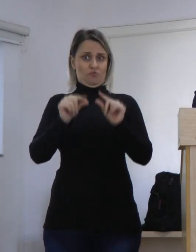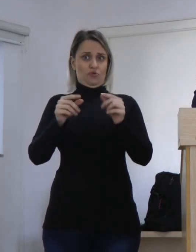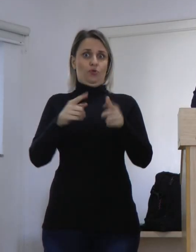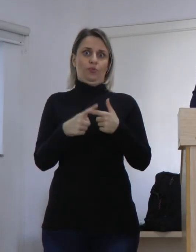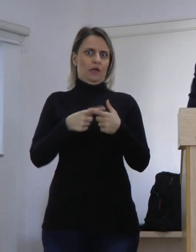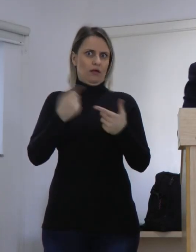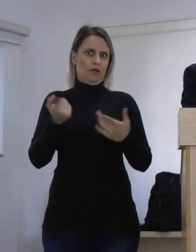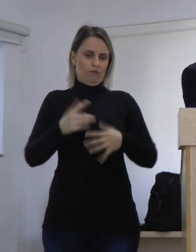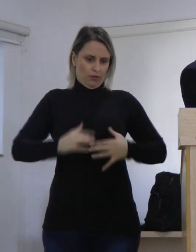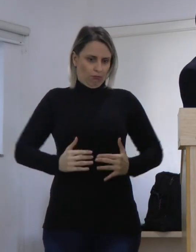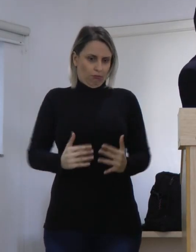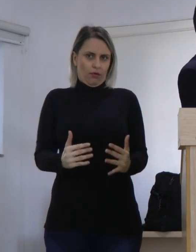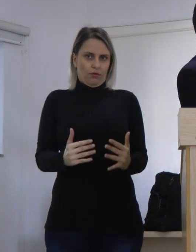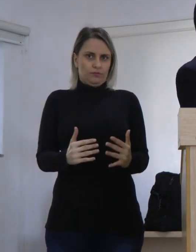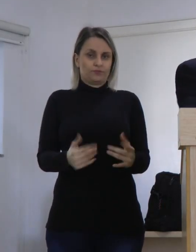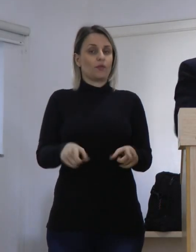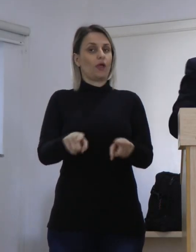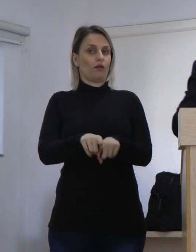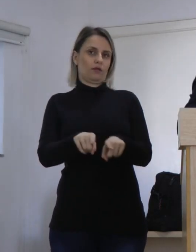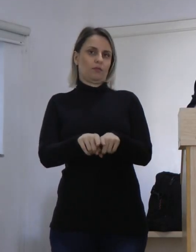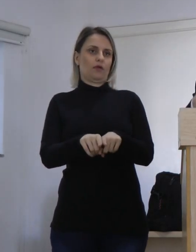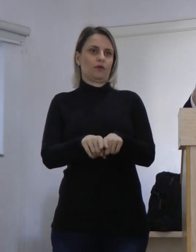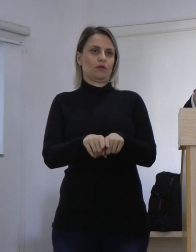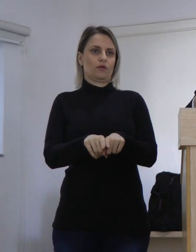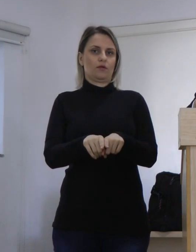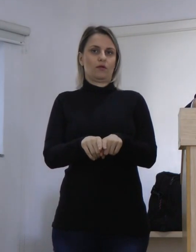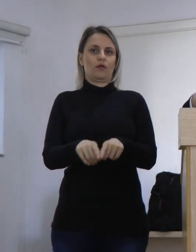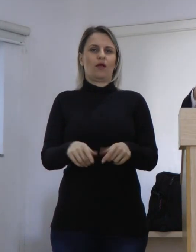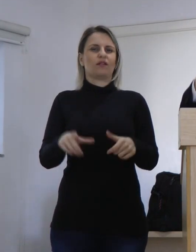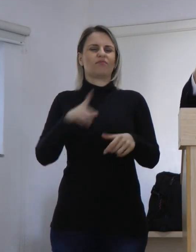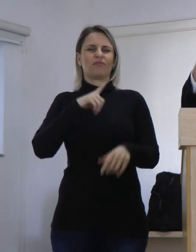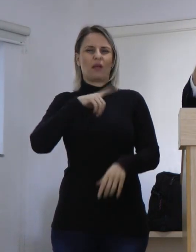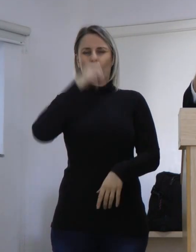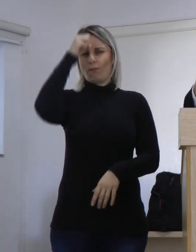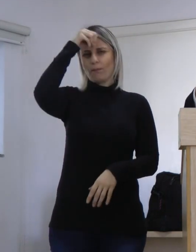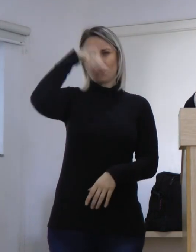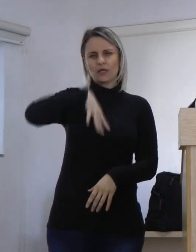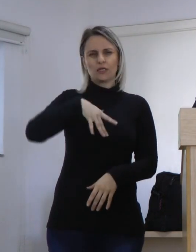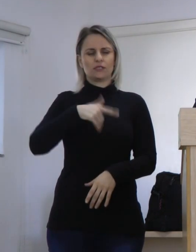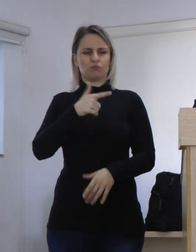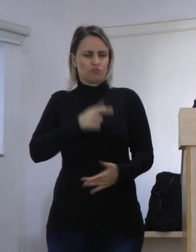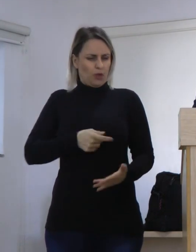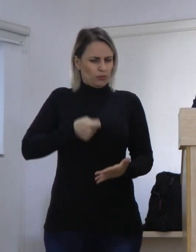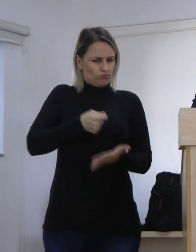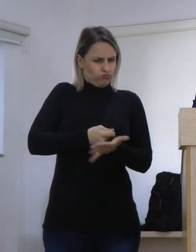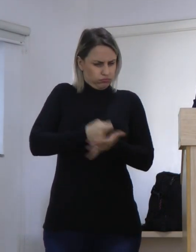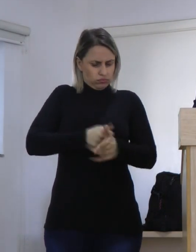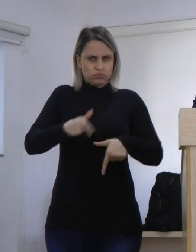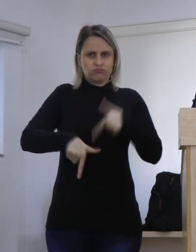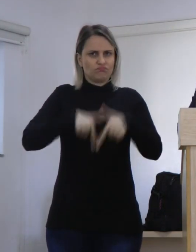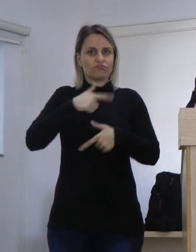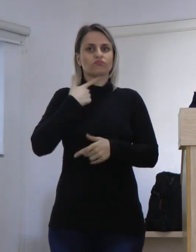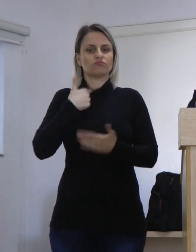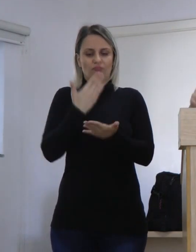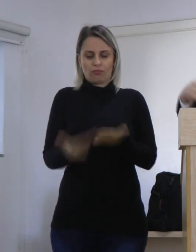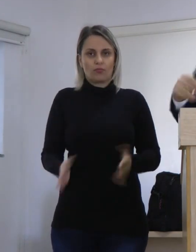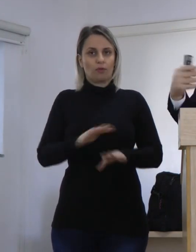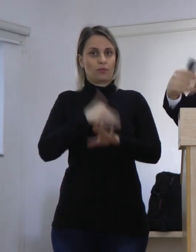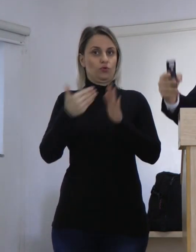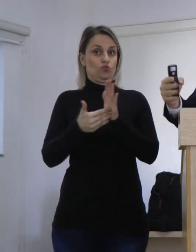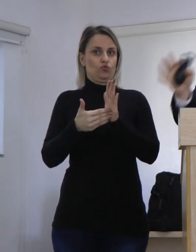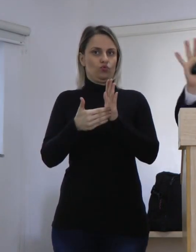barrigudo, que diminui a força moral, que nos traz a preguiça, que a gente perde a determinação, a garra, a coragem, esse